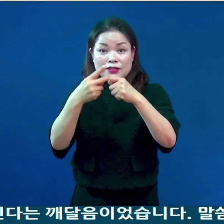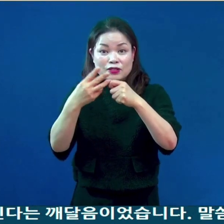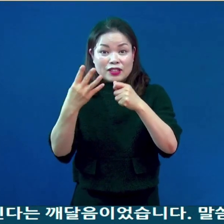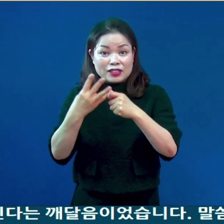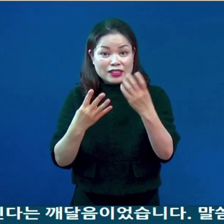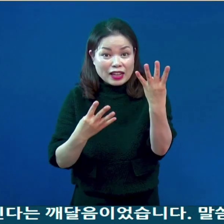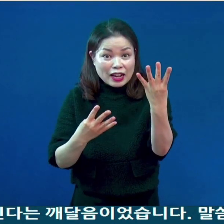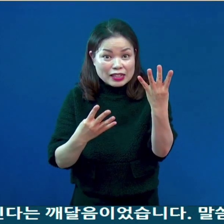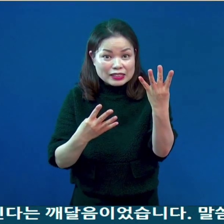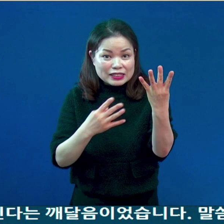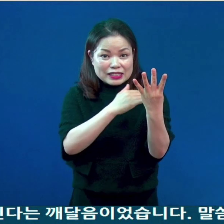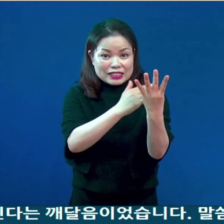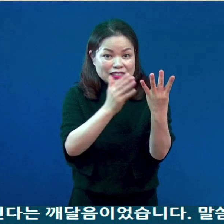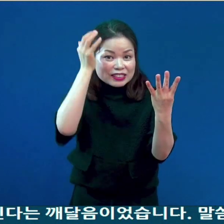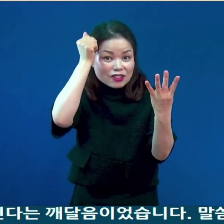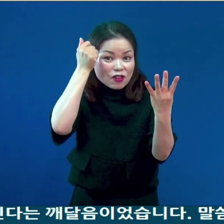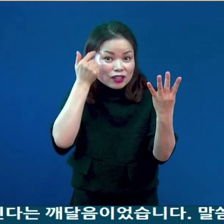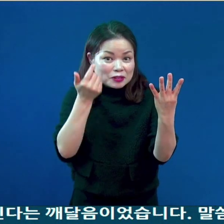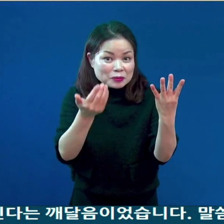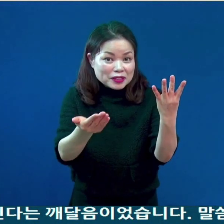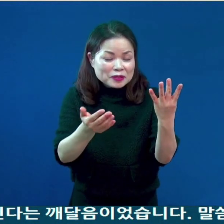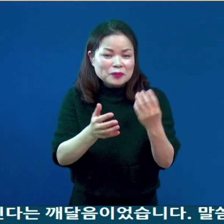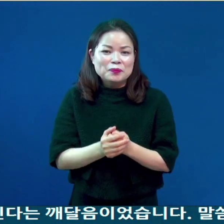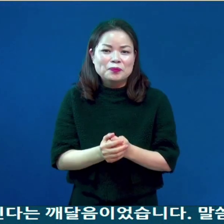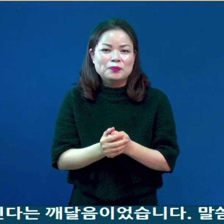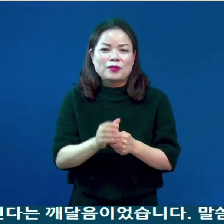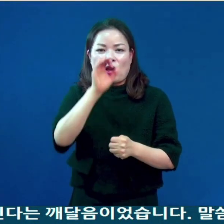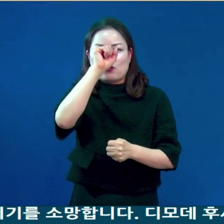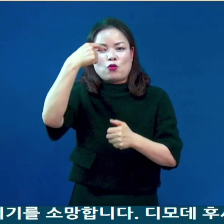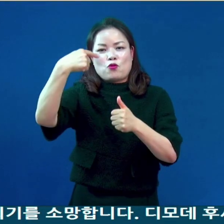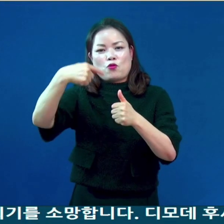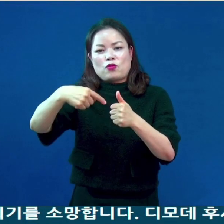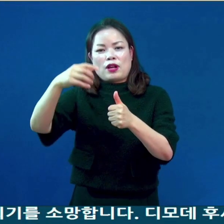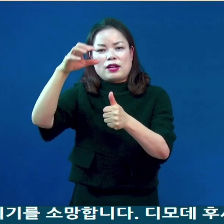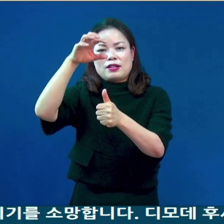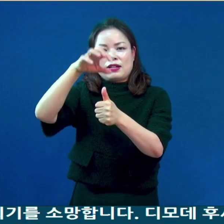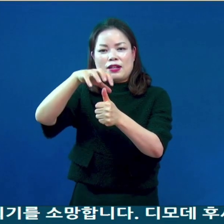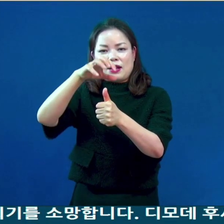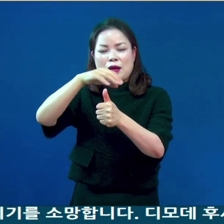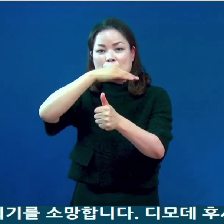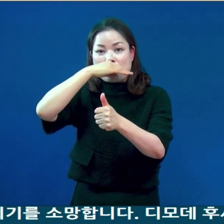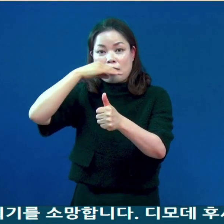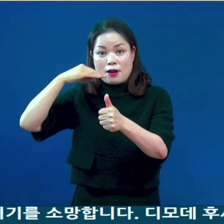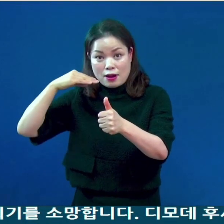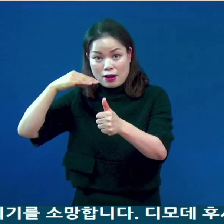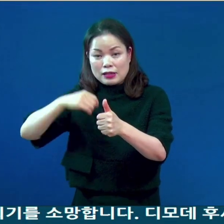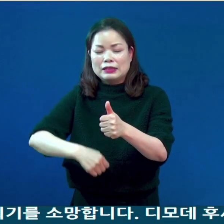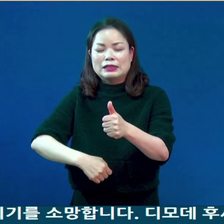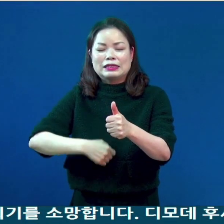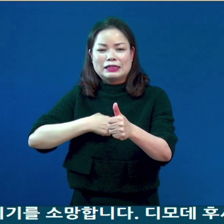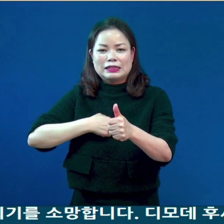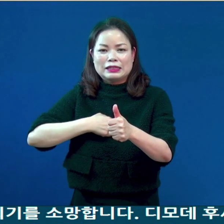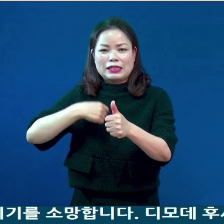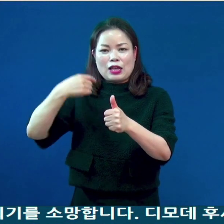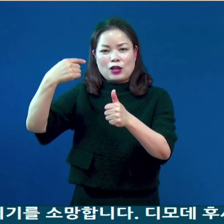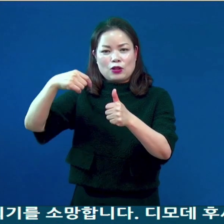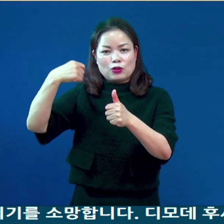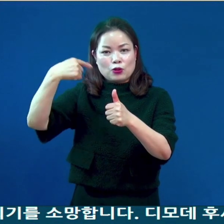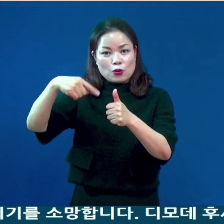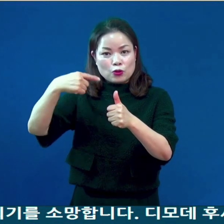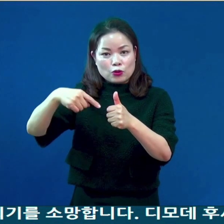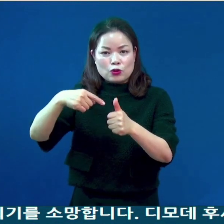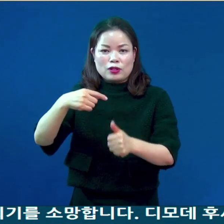수 있겠습니까? 네 가지 기억해 보실 수 있겠습니까? 교훈과 책망과 바르게 함과 의로 교육하기에